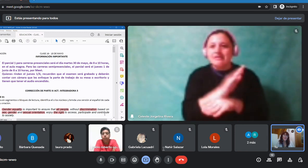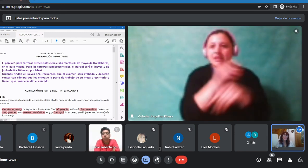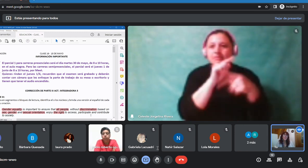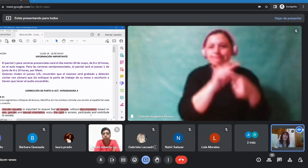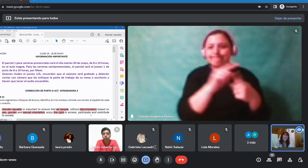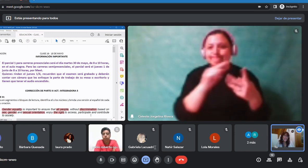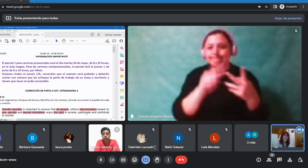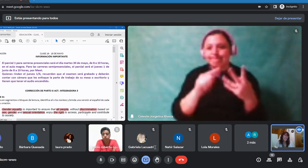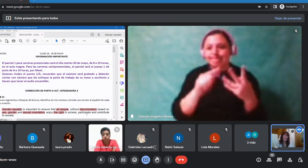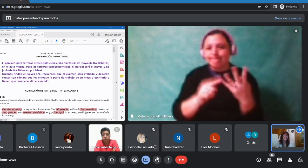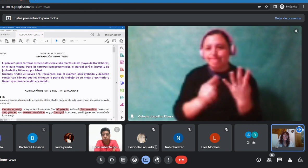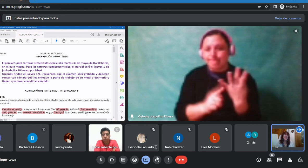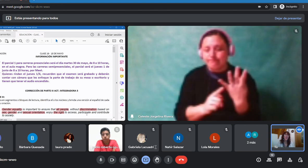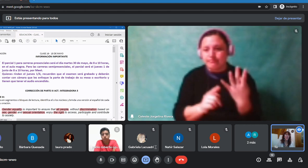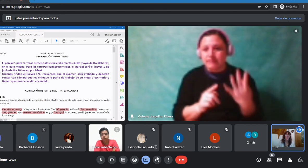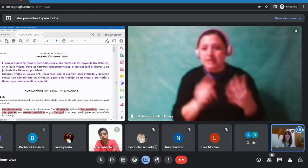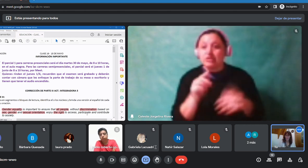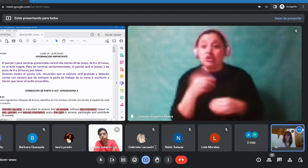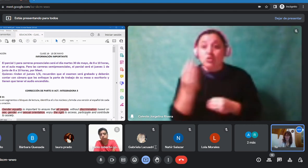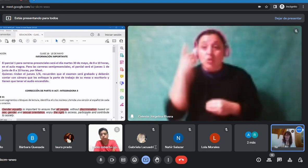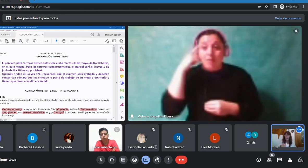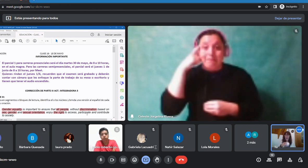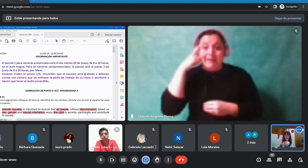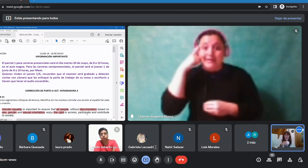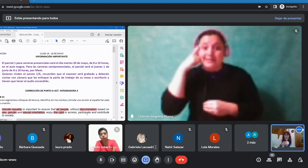Contribute y participate, ¿qué son?